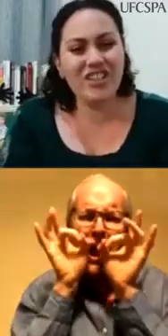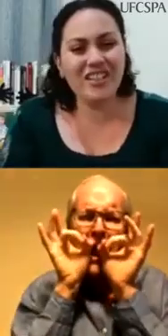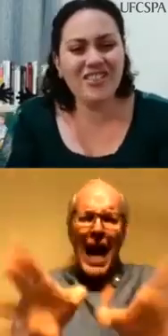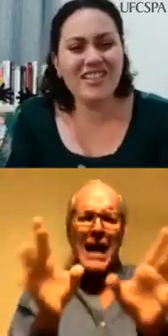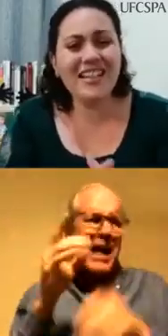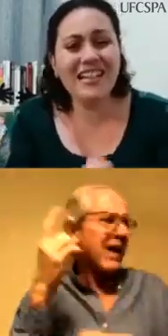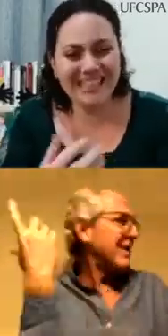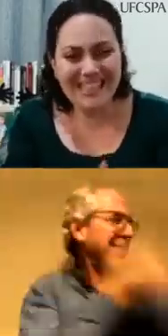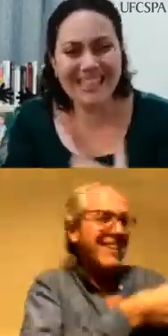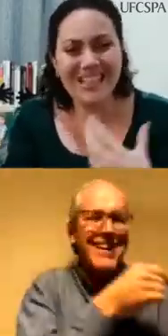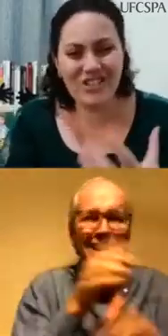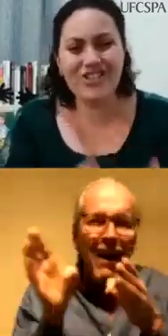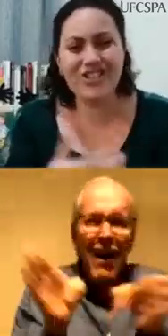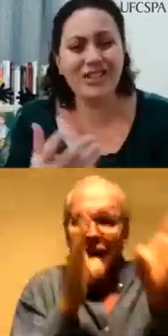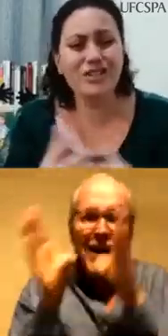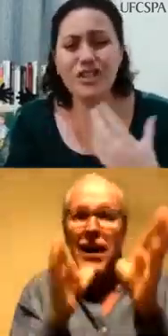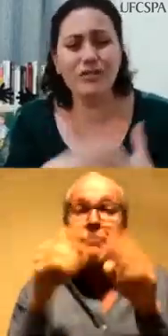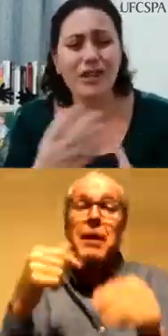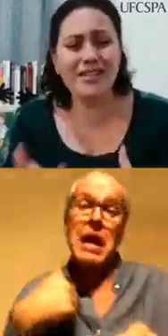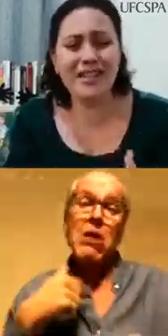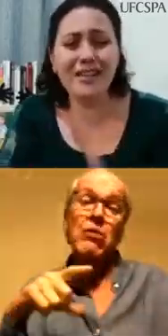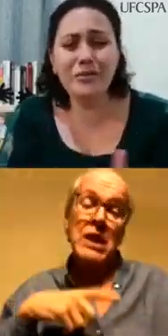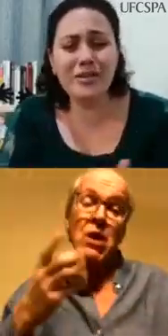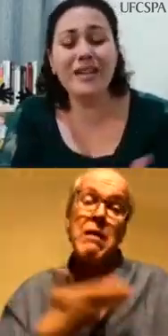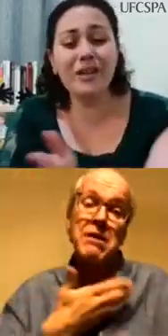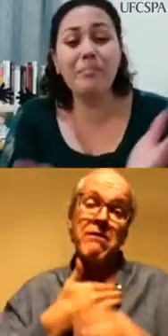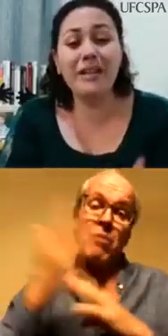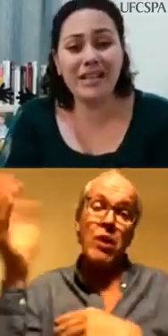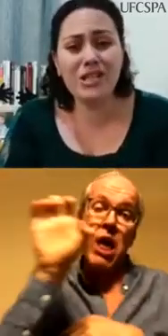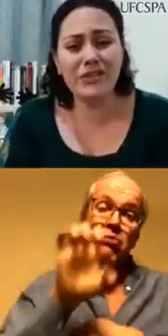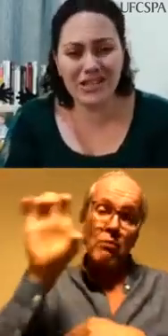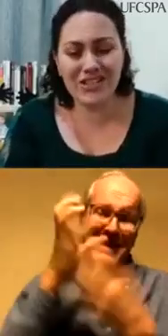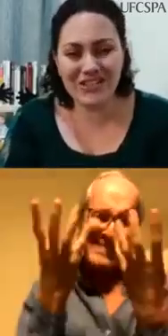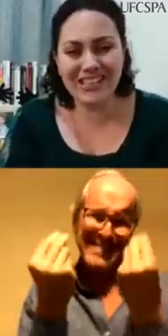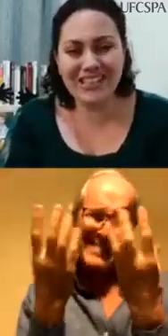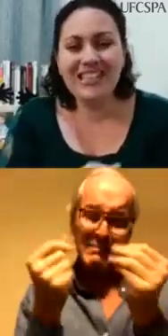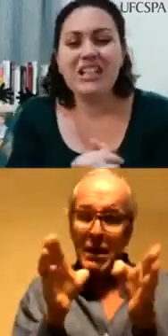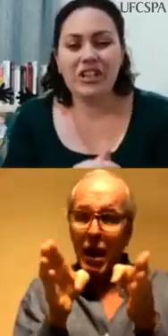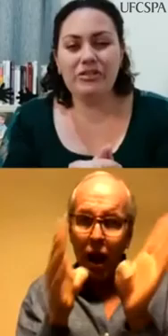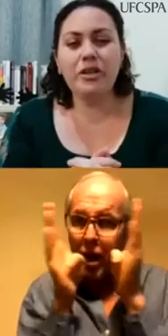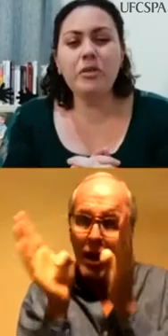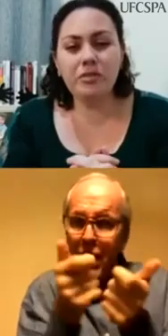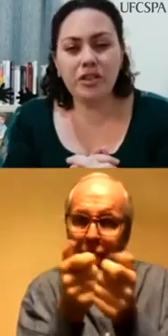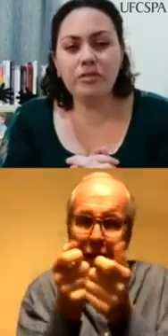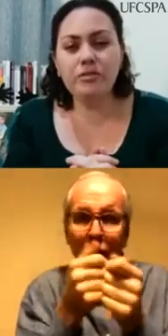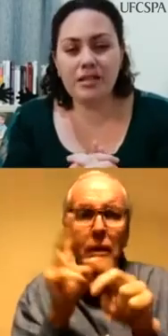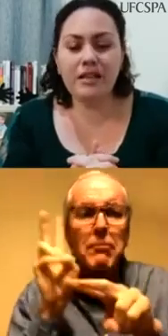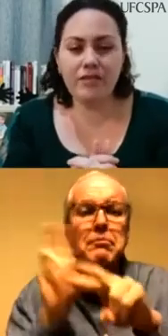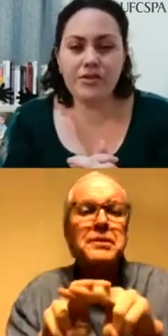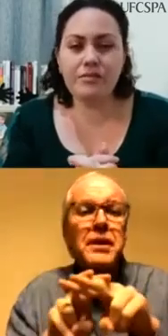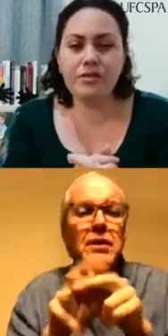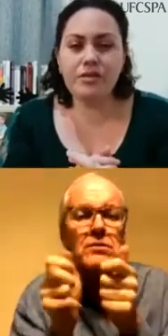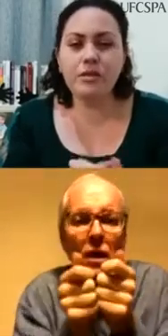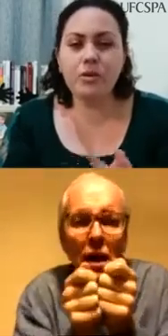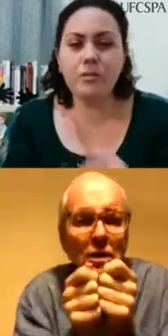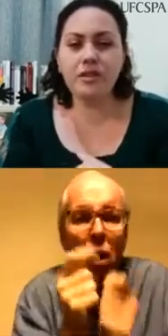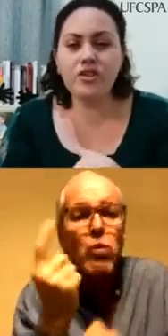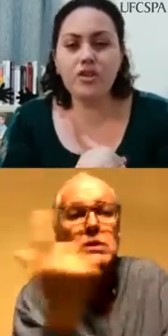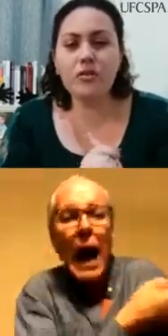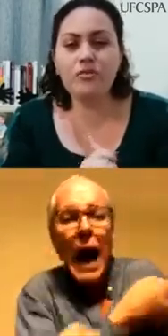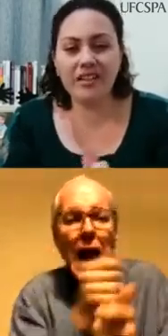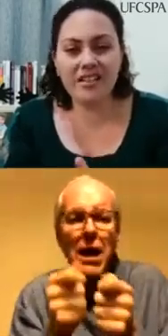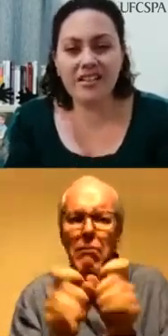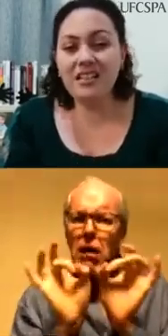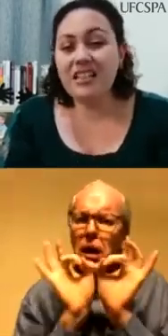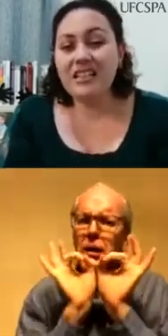E a gente até descansa, né, de assistir tanto, a gente tem vontade de sair, não consegue ficar preso nisso, né? Eu tenho amigos, né, vários amigos da Europa que a